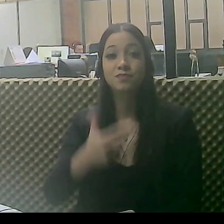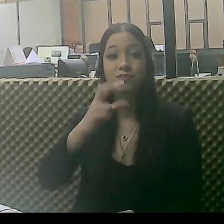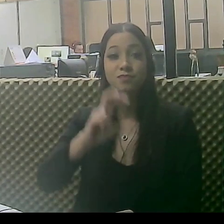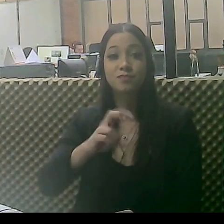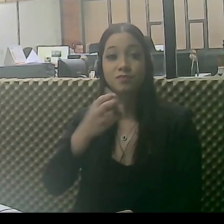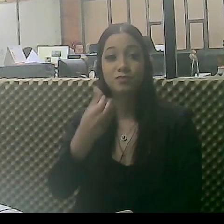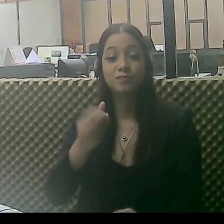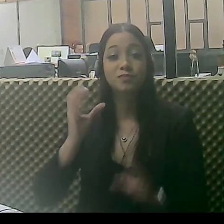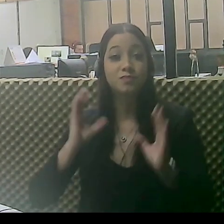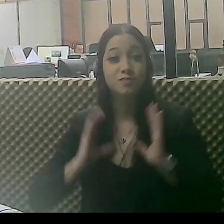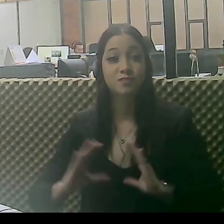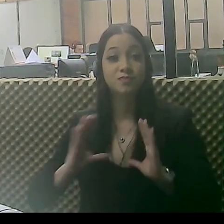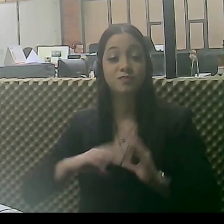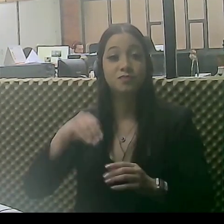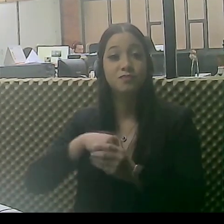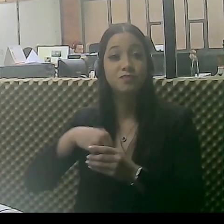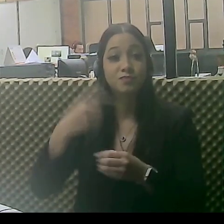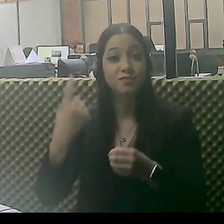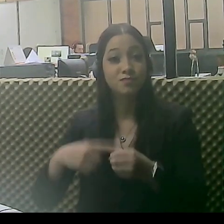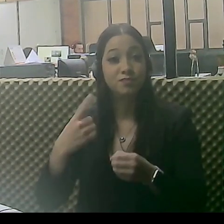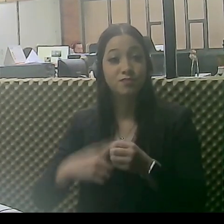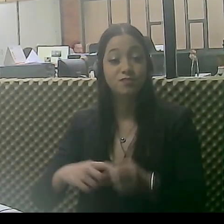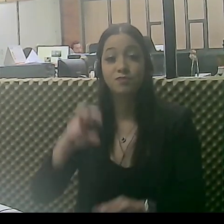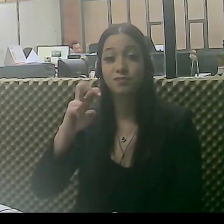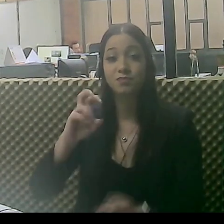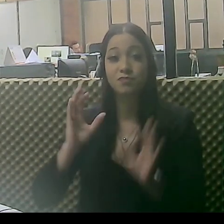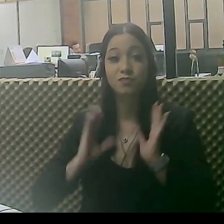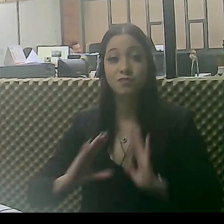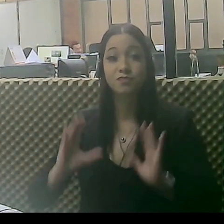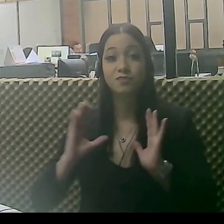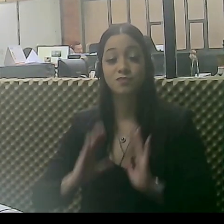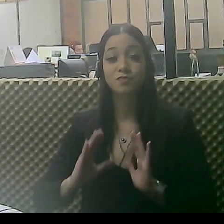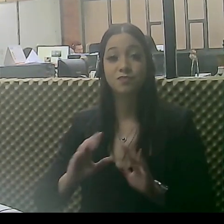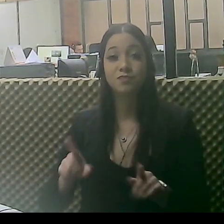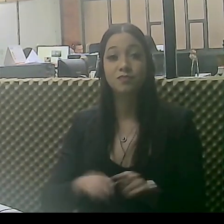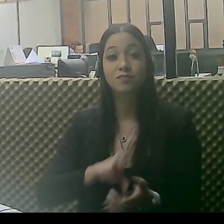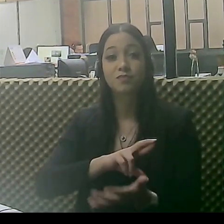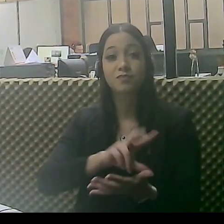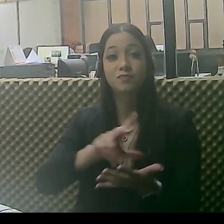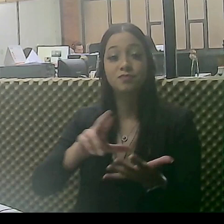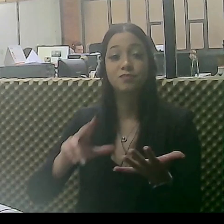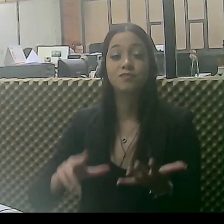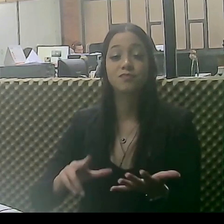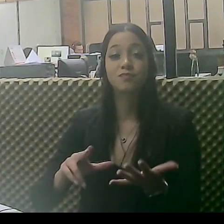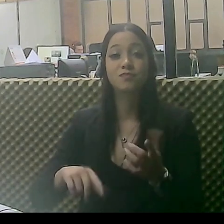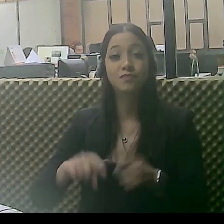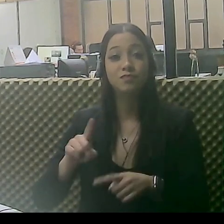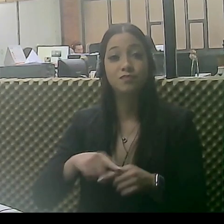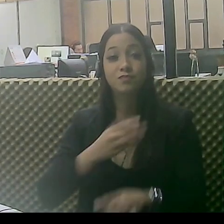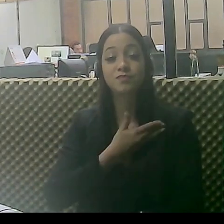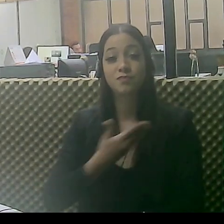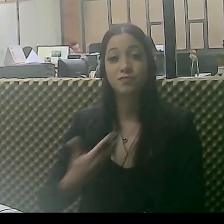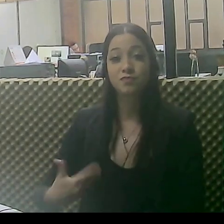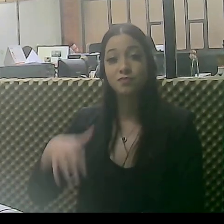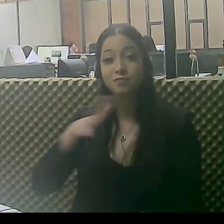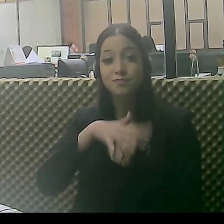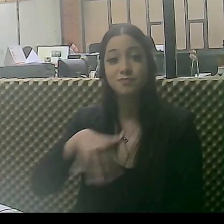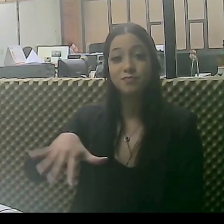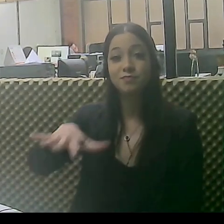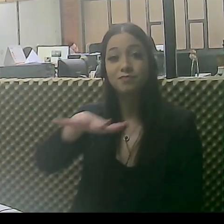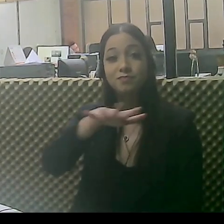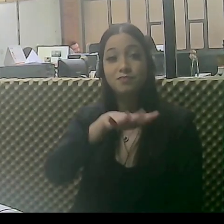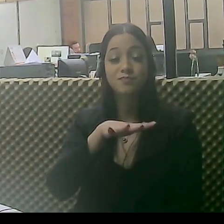256 praças urbanizadas, 5 parques, além de diversos outros equipamentos públicos. Os espaços